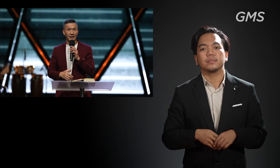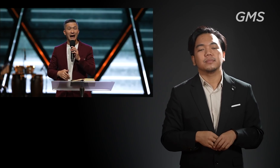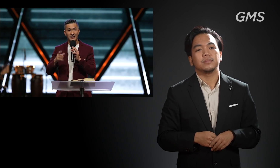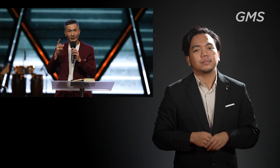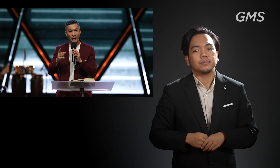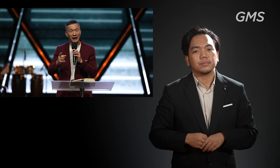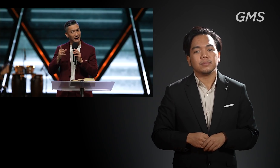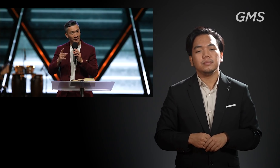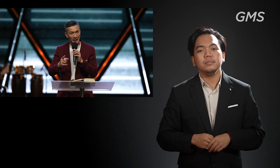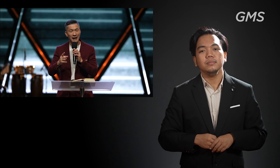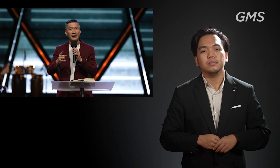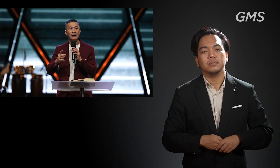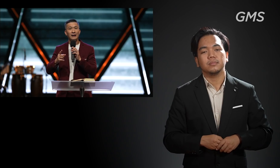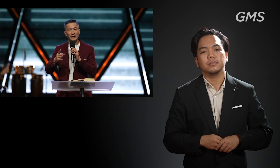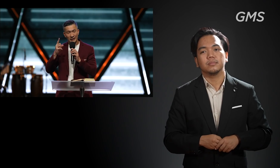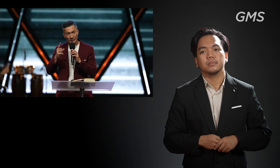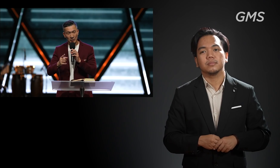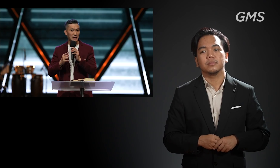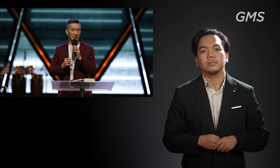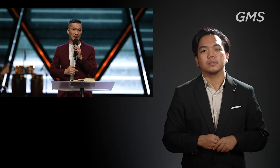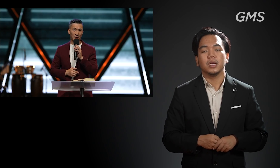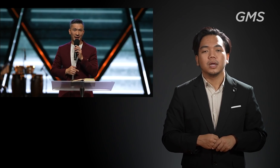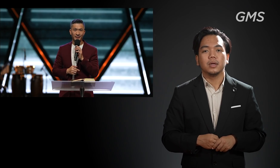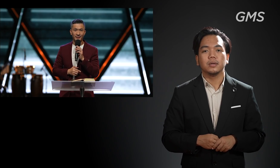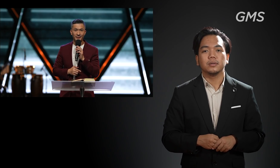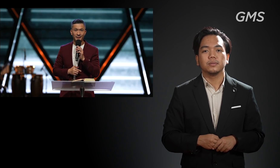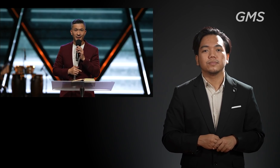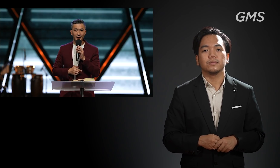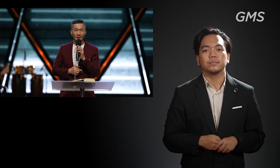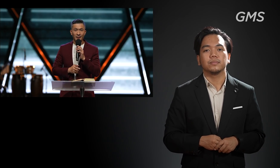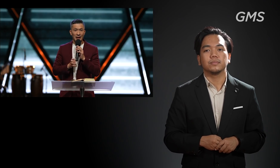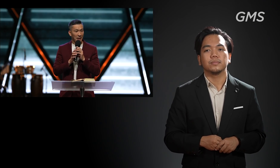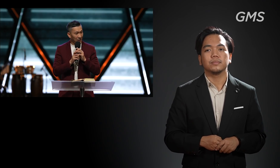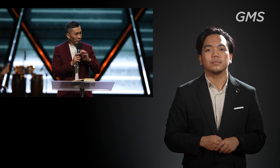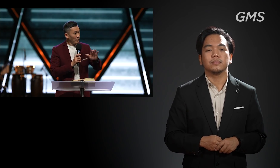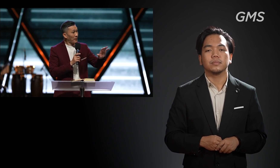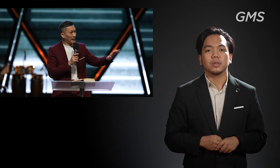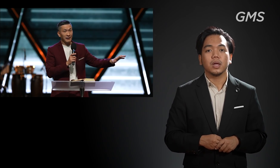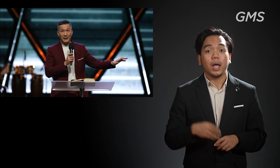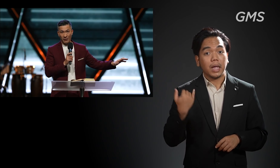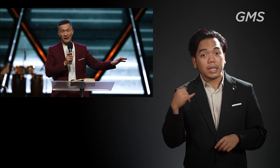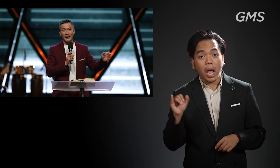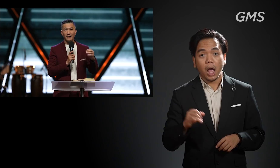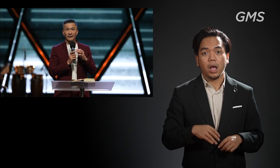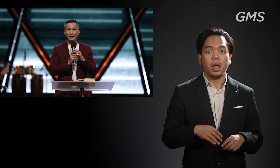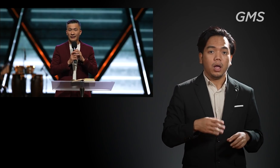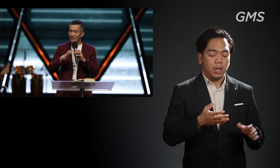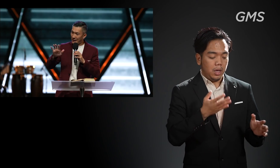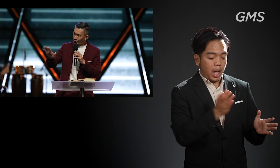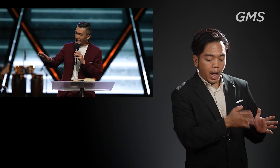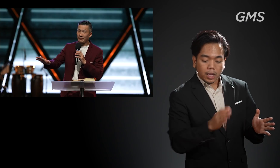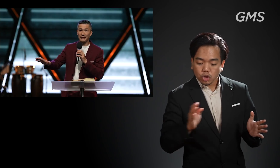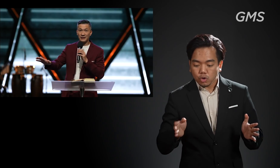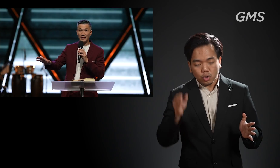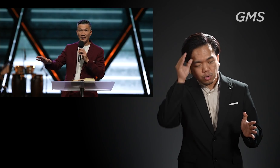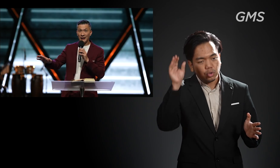kebutuhan. Asal itu halal dan benar dan tidak berdosa kepada Tuhan. Yang mana untuk memberikan kepada orang lain. Yang mana